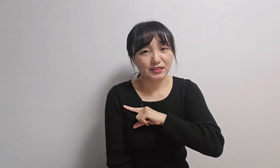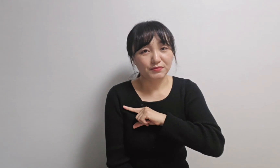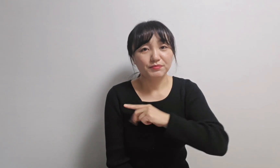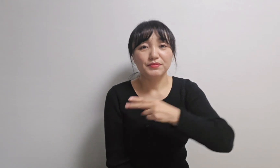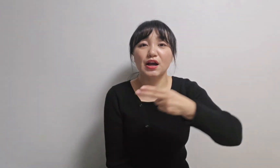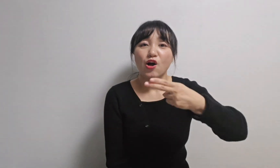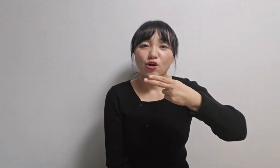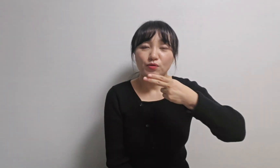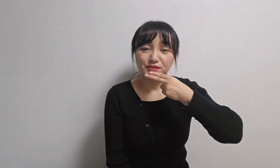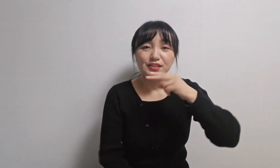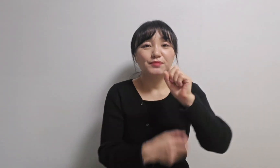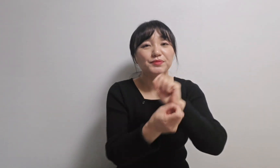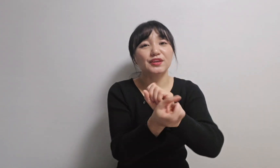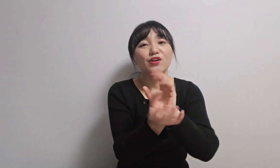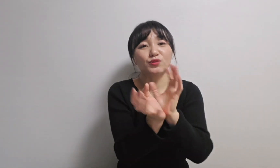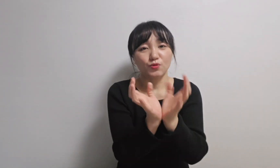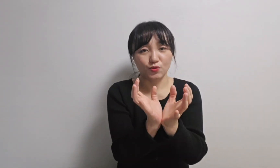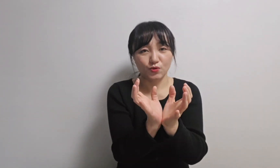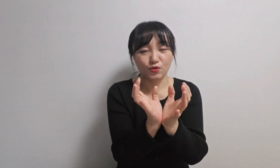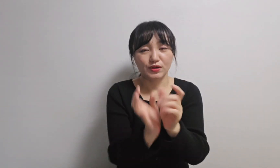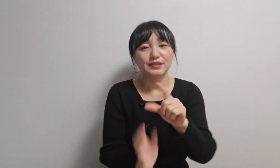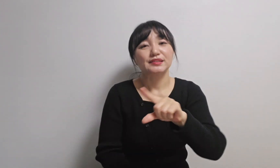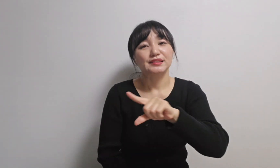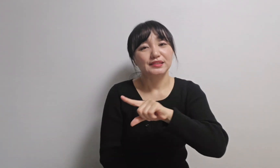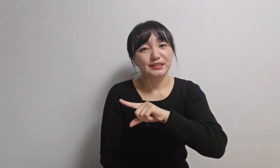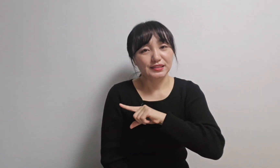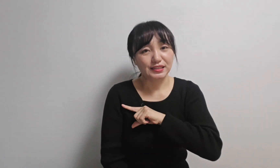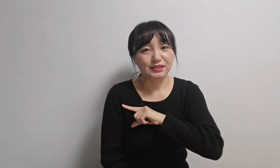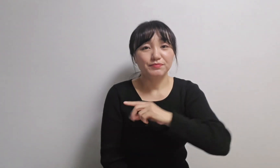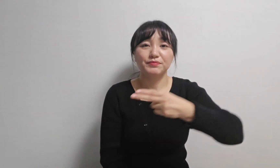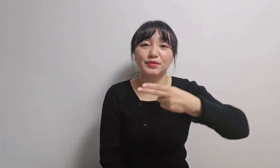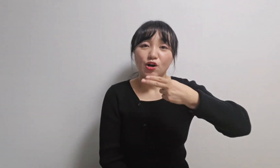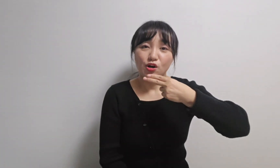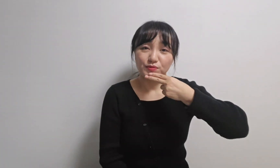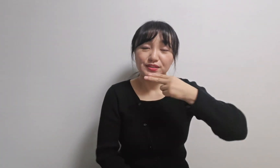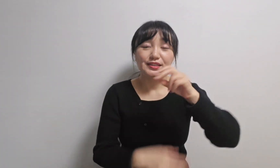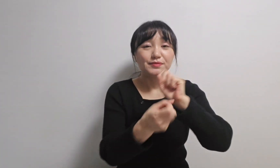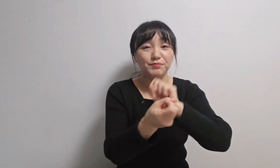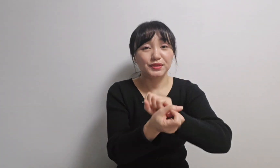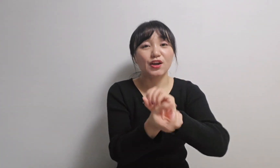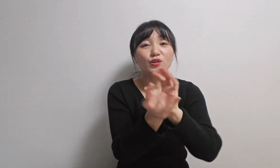이름 없이 피어도. 이름 없이 피어도.